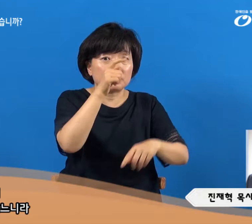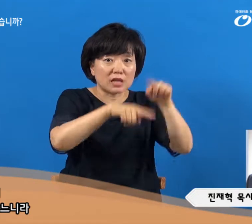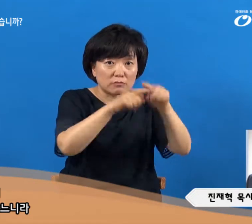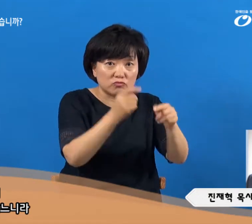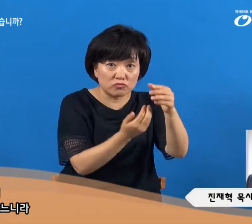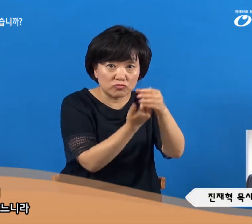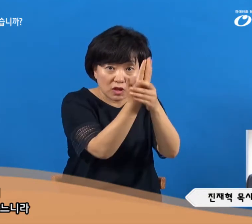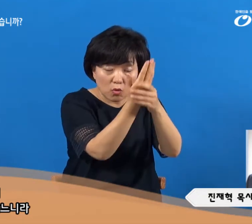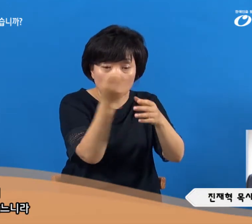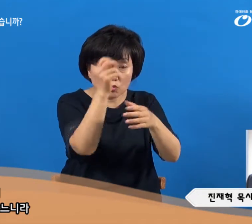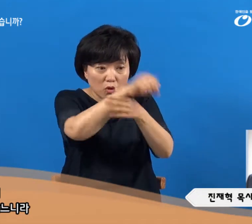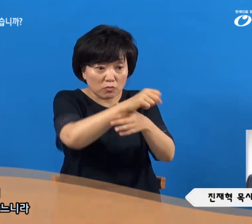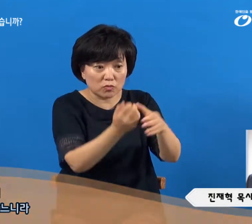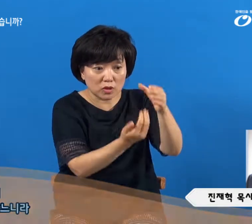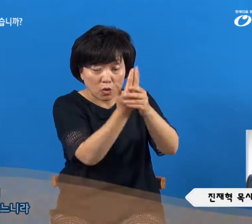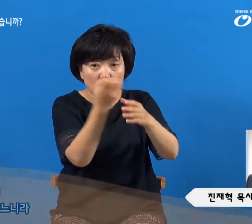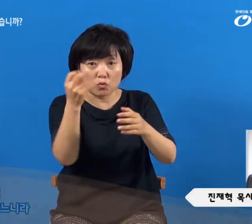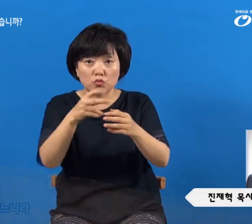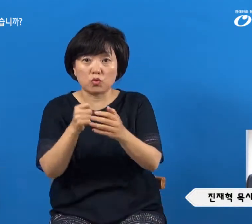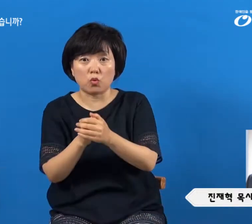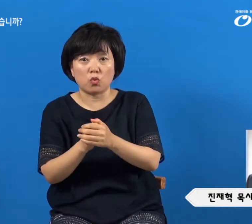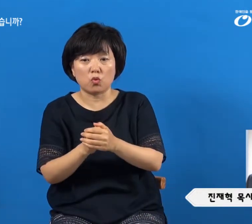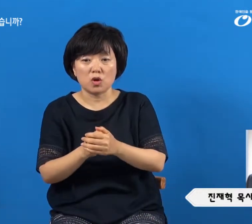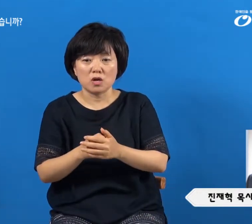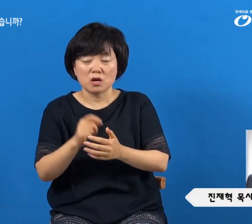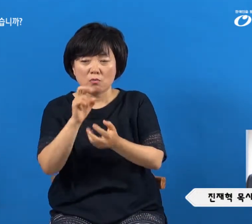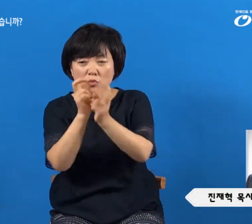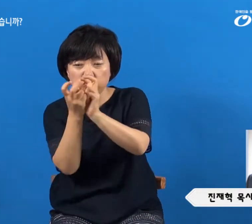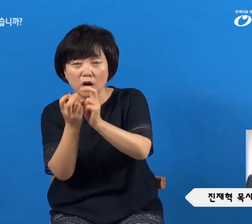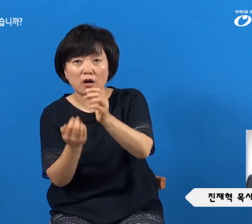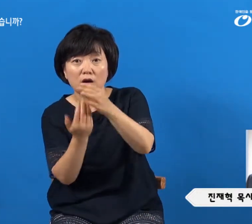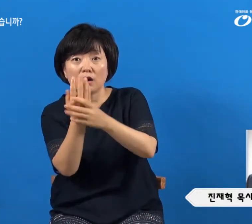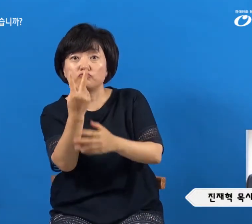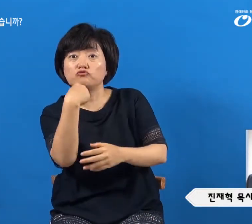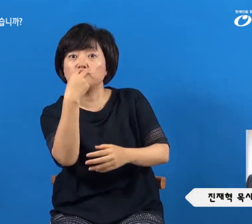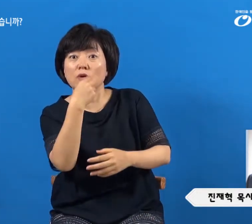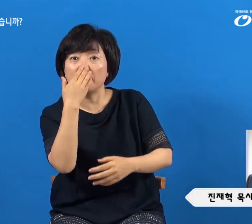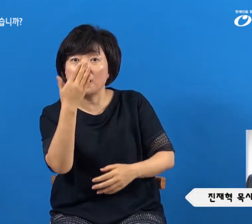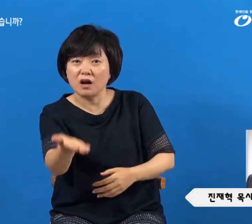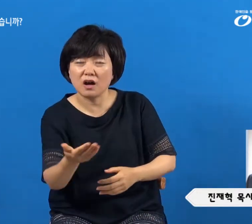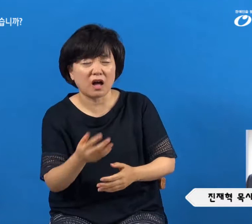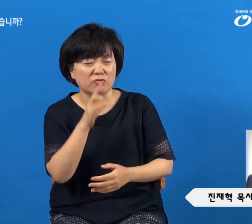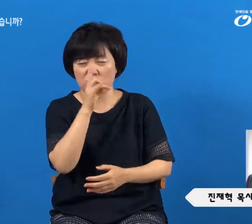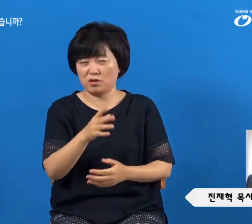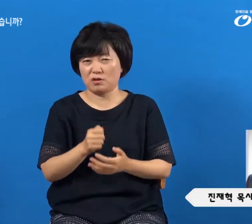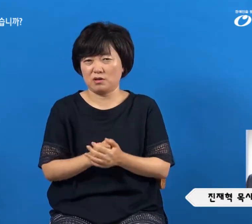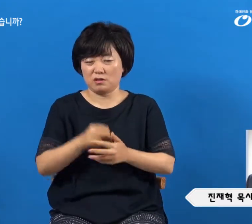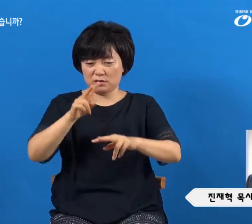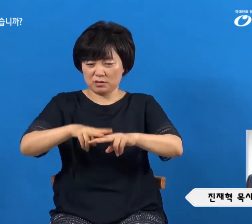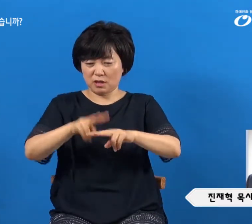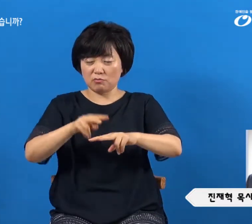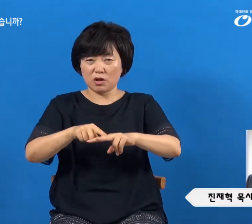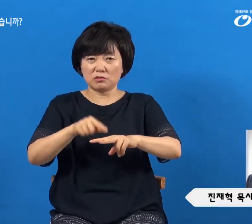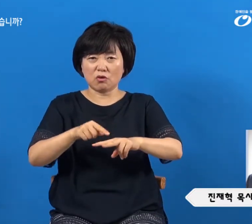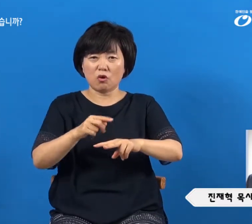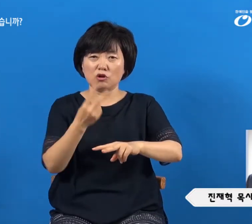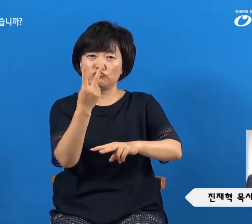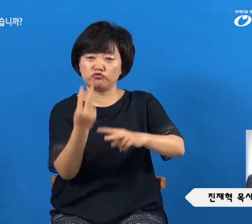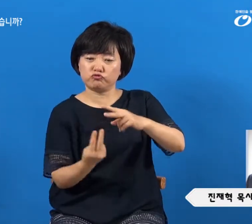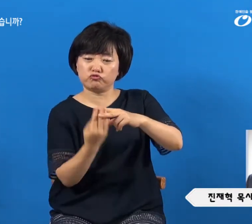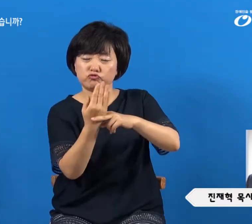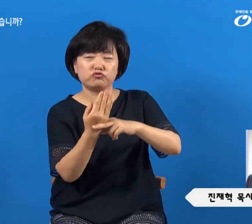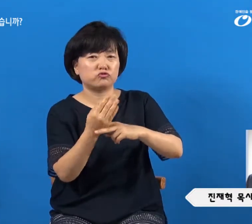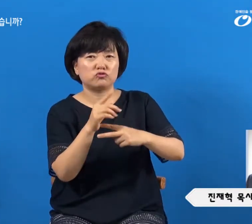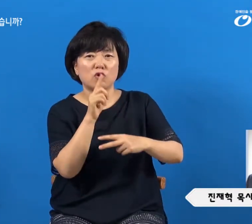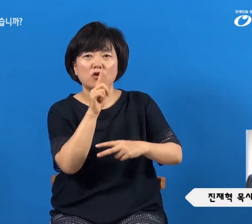내지 못하느니라. 성경은 말의 변덕성을 이야기합니다. 이중성을 이야기합니다.